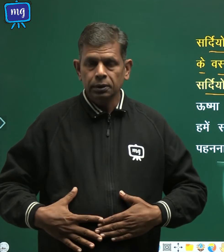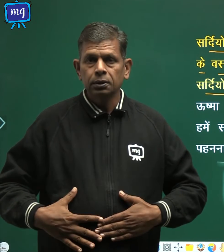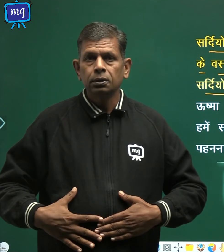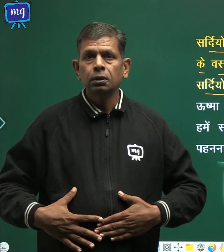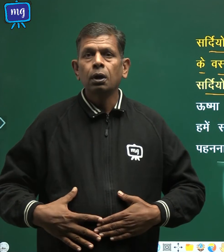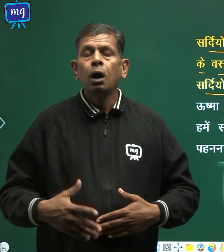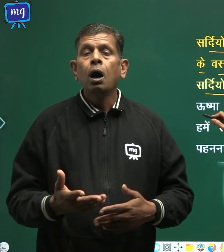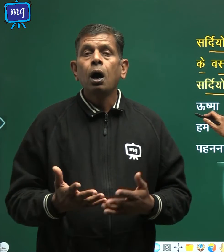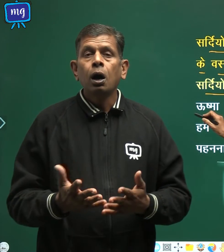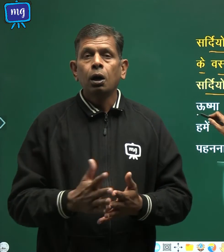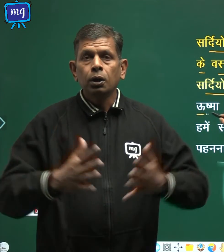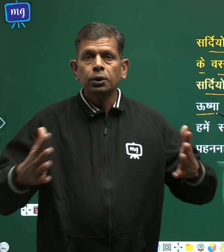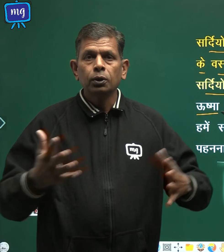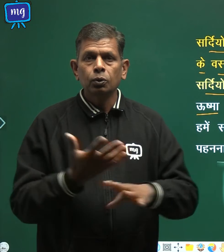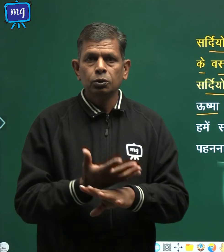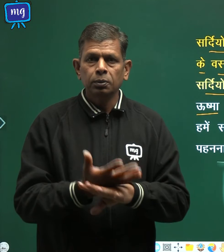अधिक ऊष्मा